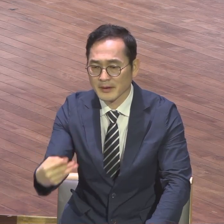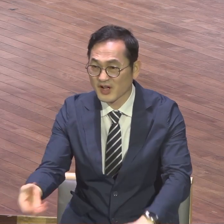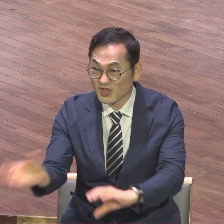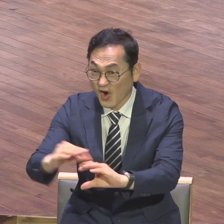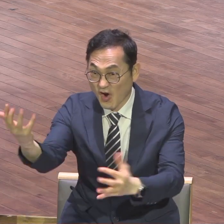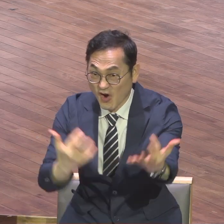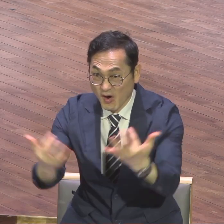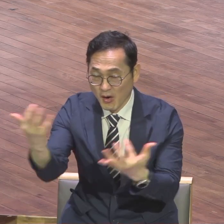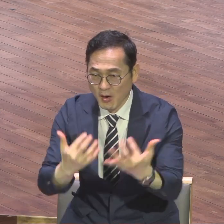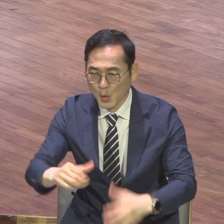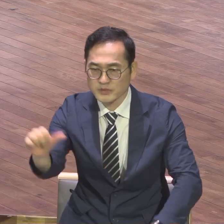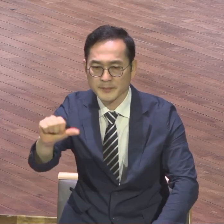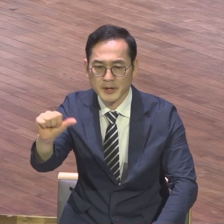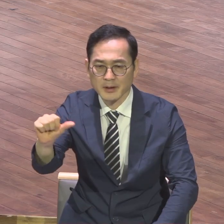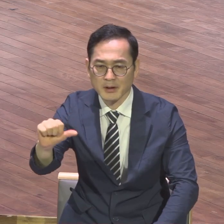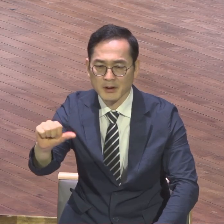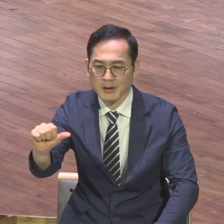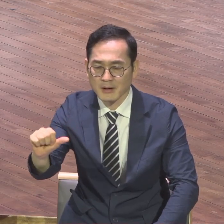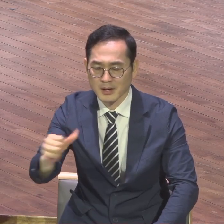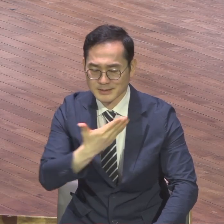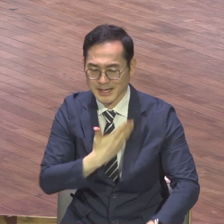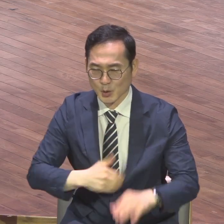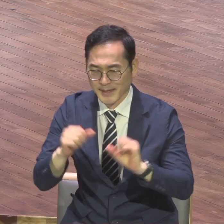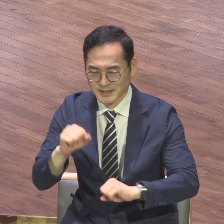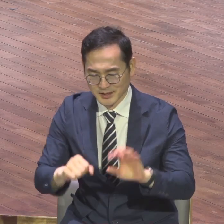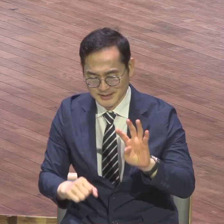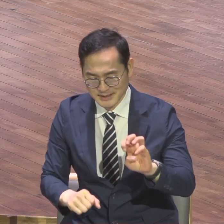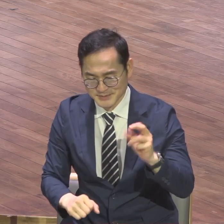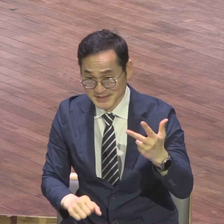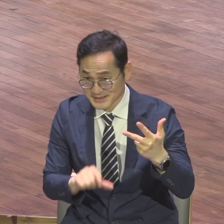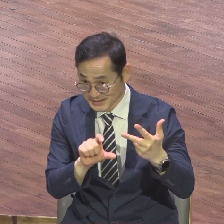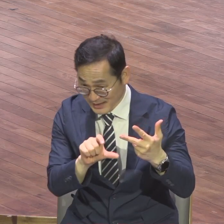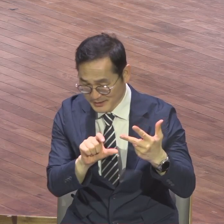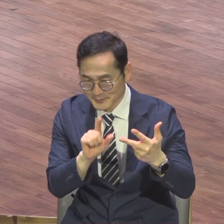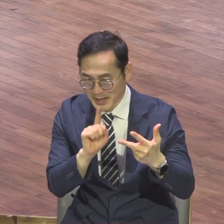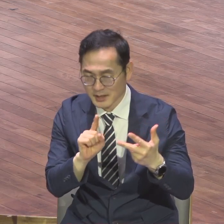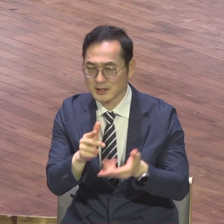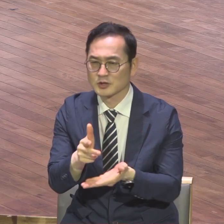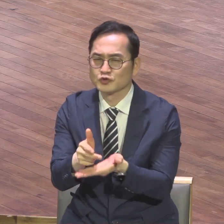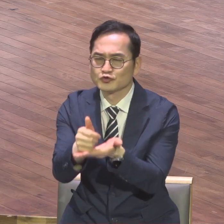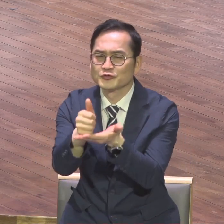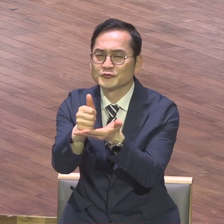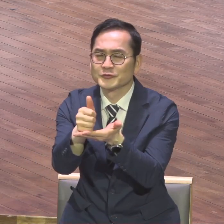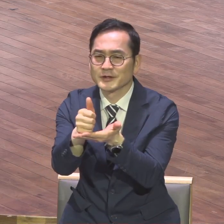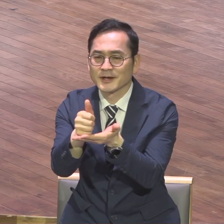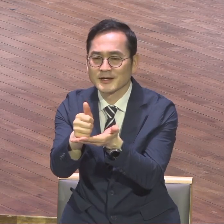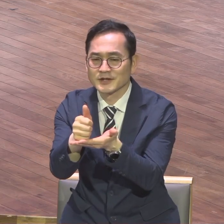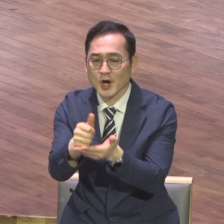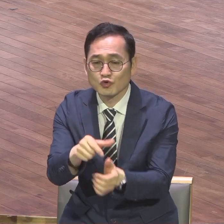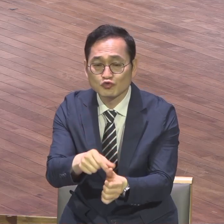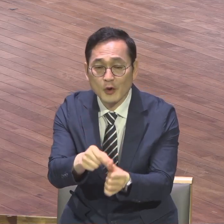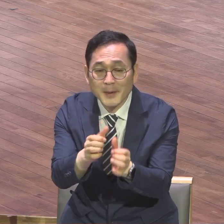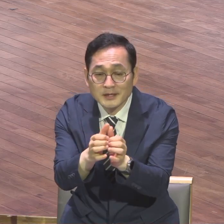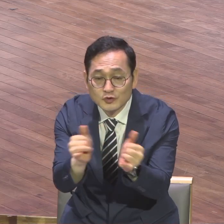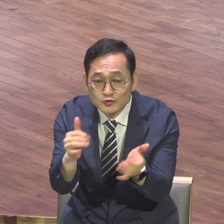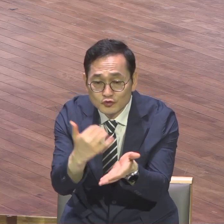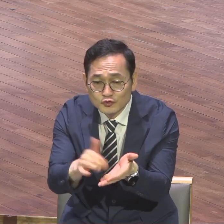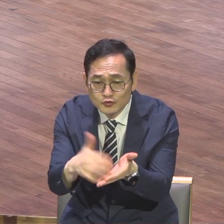들어와, 사도행전 2장 47절에 보니까 그야말로 주께서 구원받는